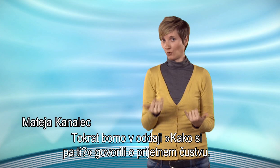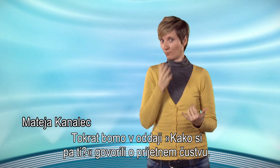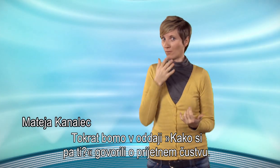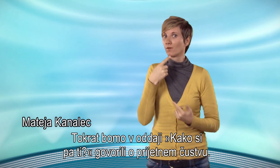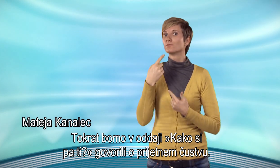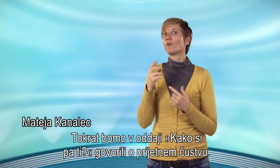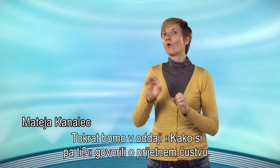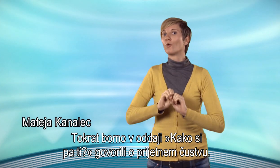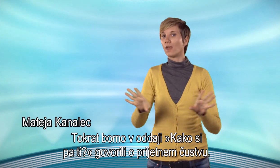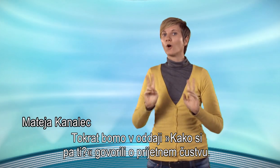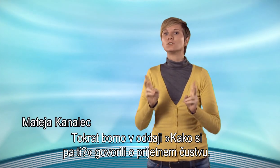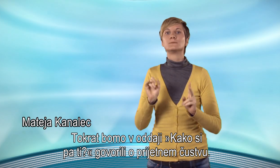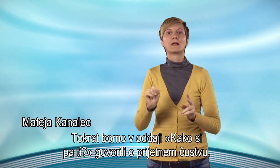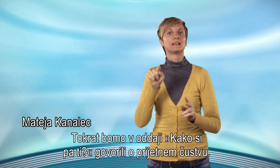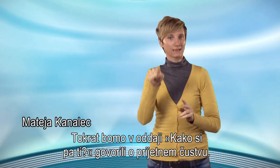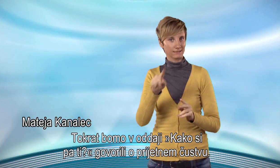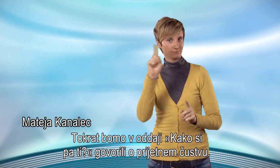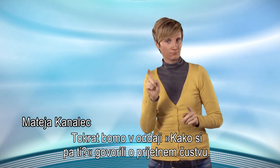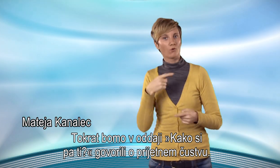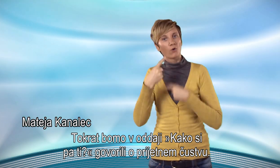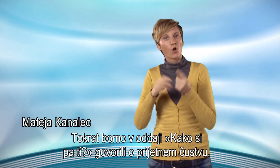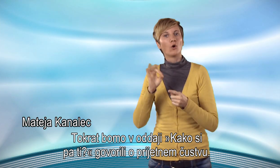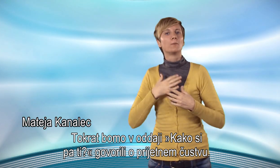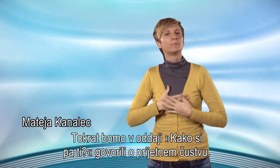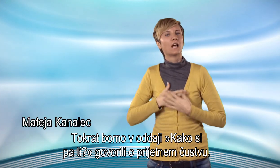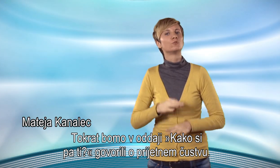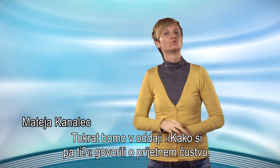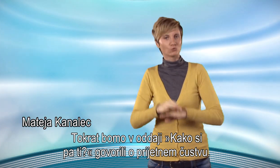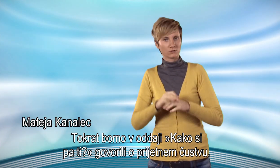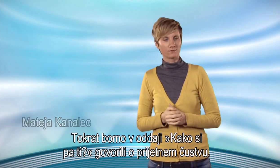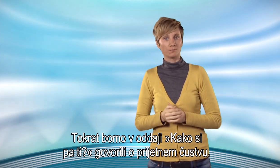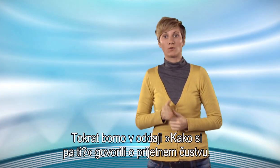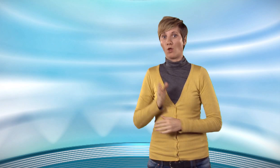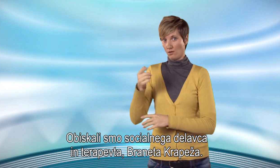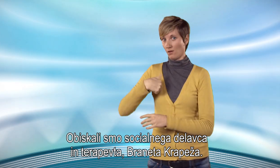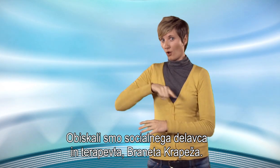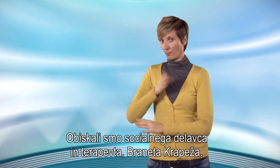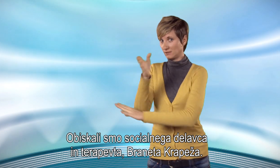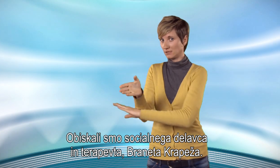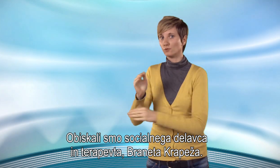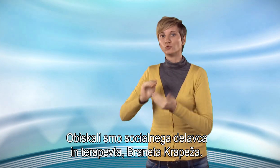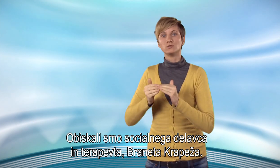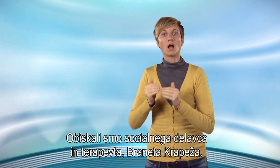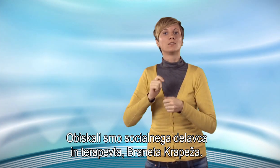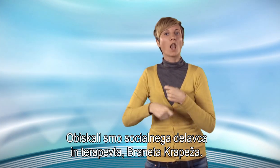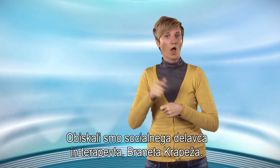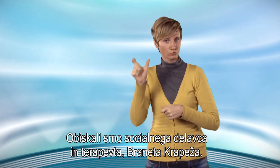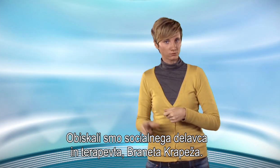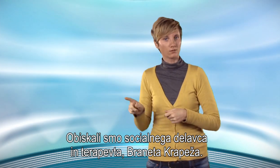Tokrat bomo v oddaji Kako si pa ti govorili o prijetnem čustvu. Obiskali smo socialnega delavca in